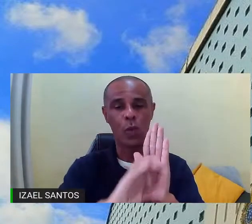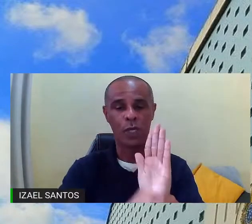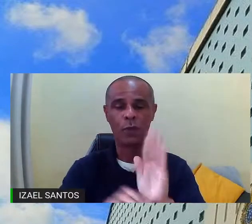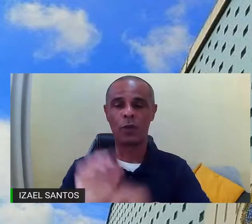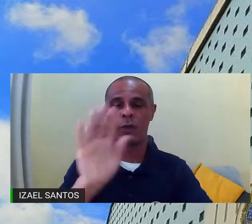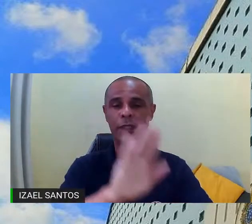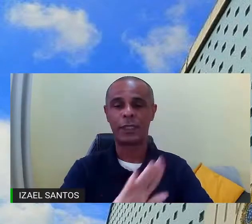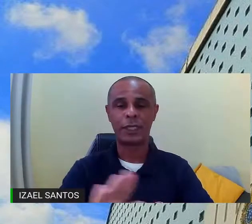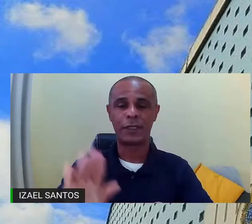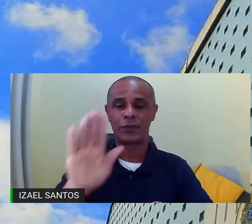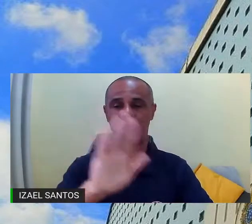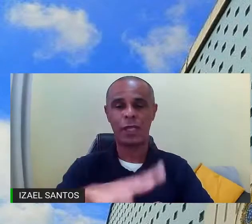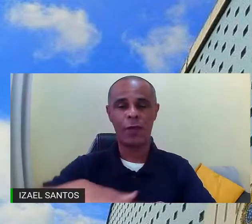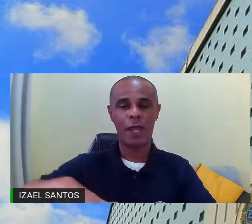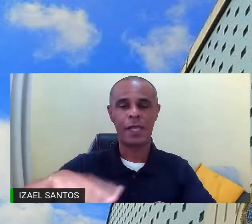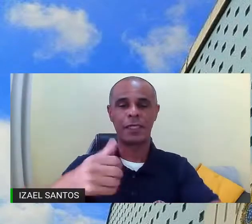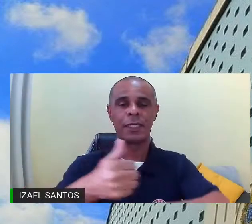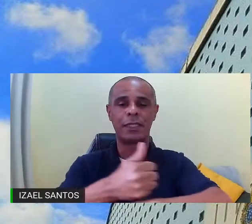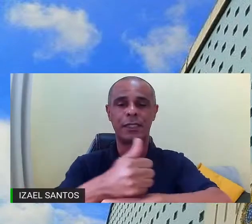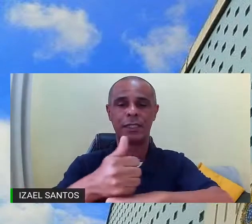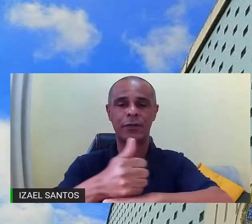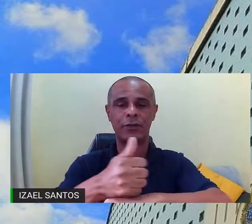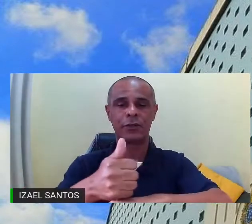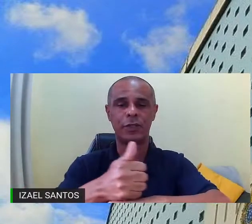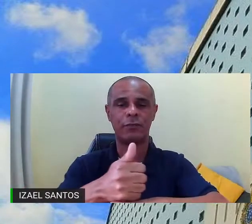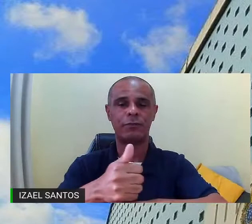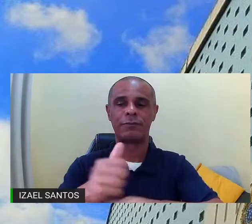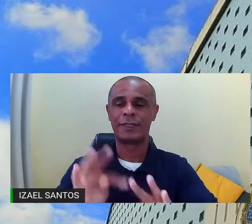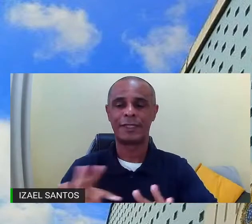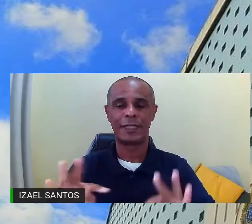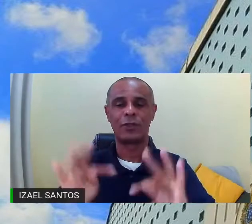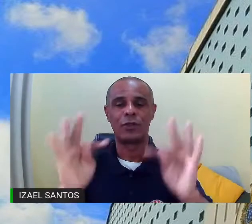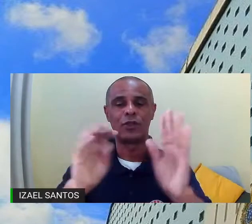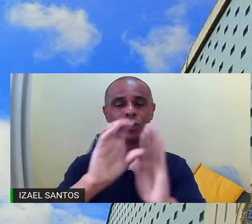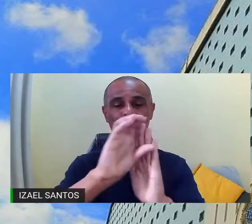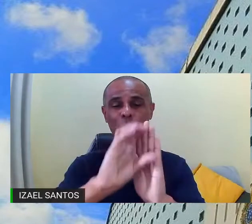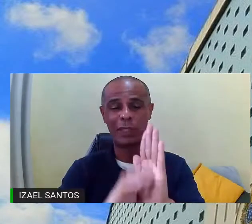educação profissional e tecnológica.